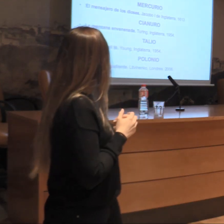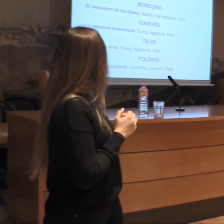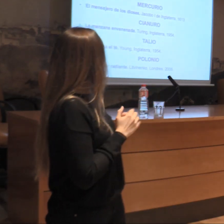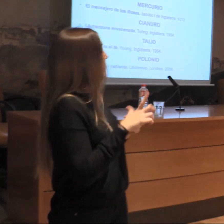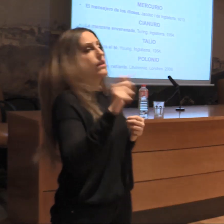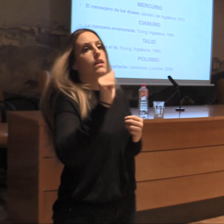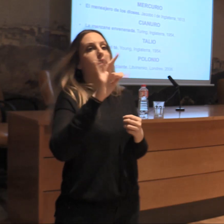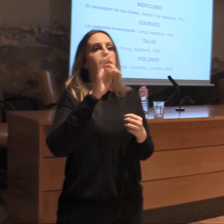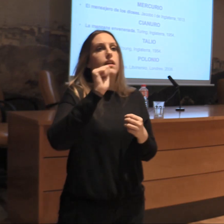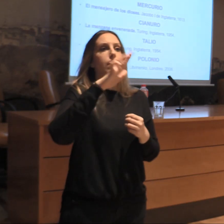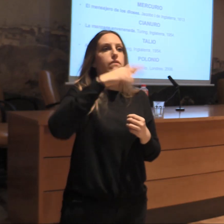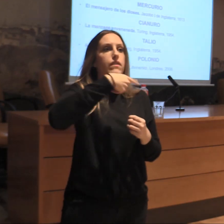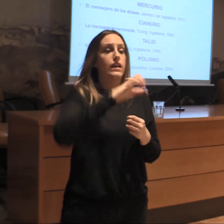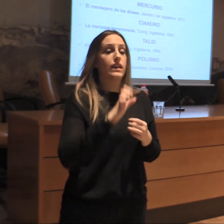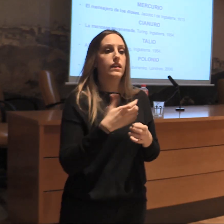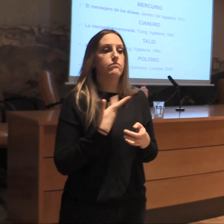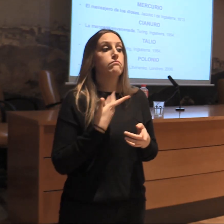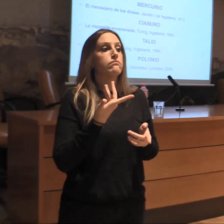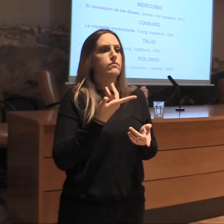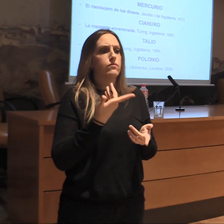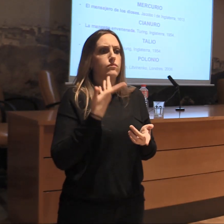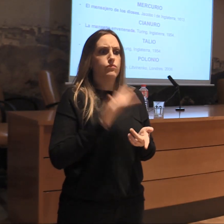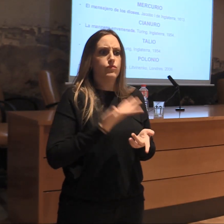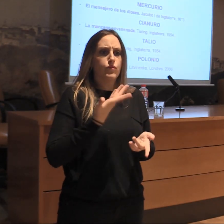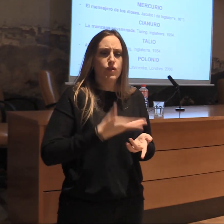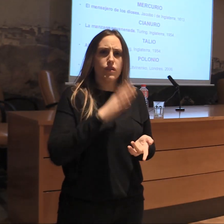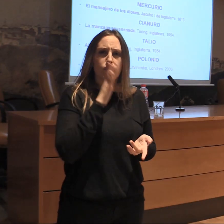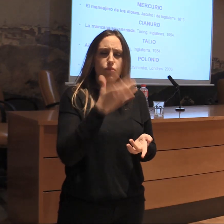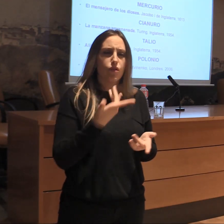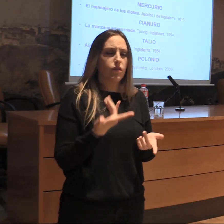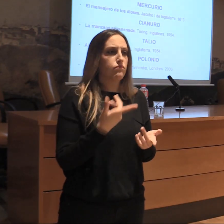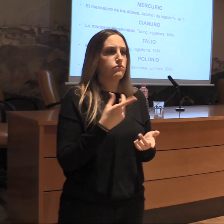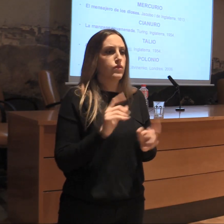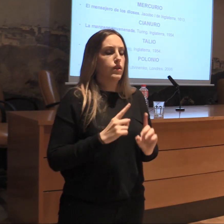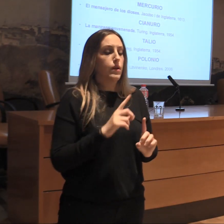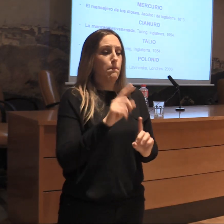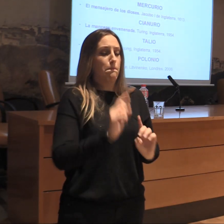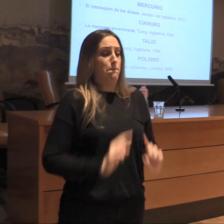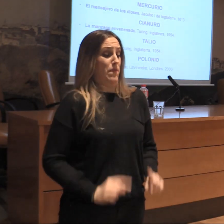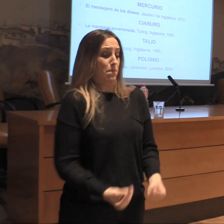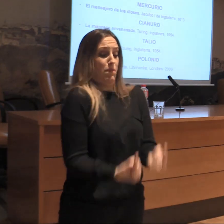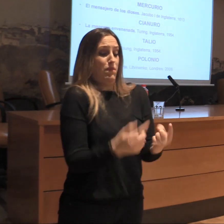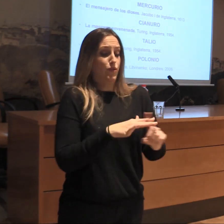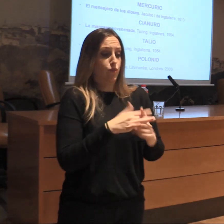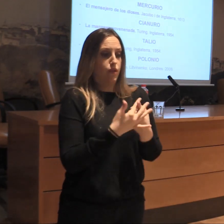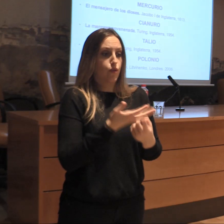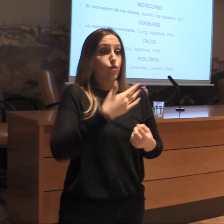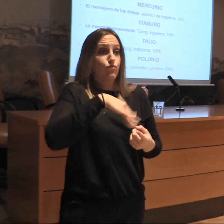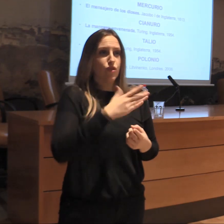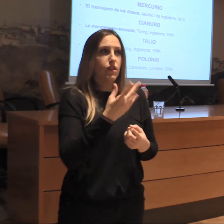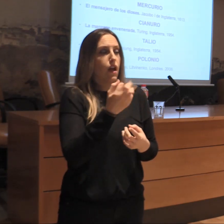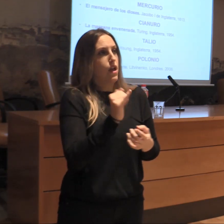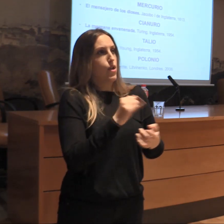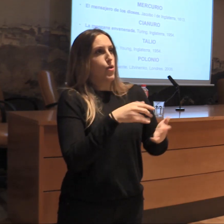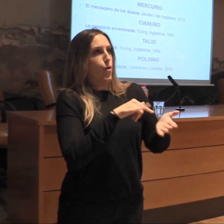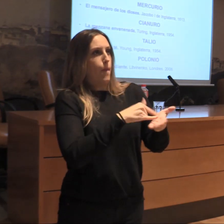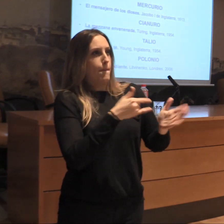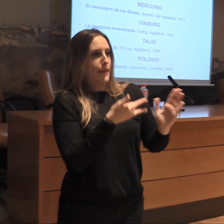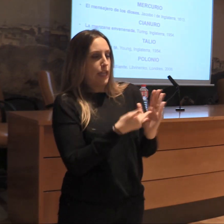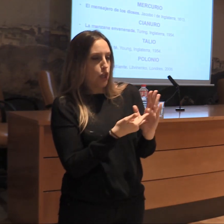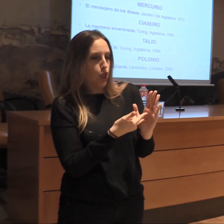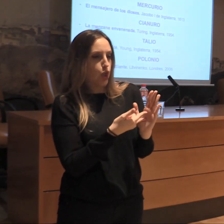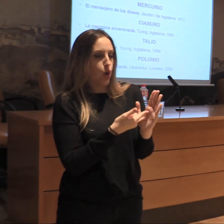porque fue uno de los primeros casos mediáticos donde ya se usó un método